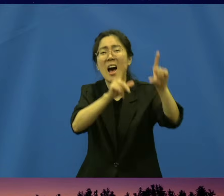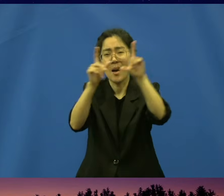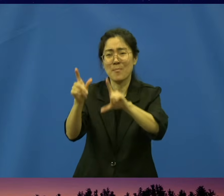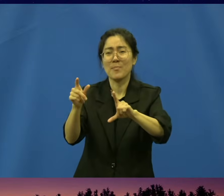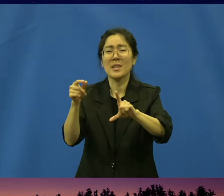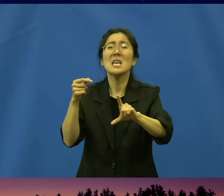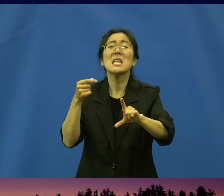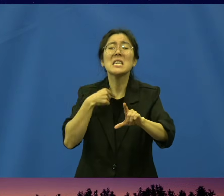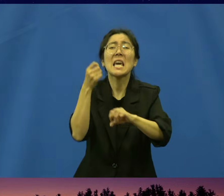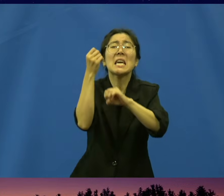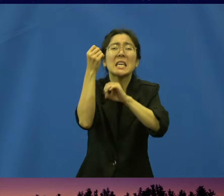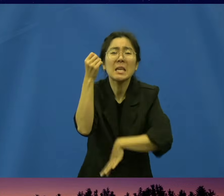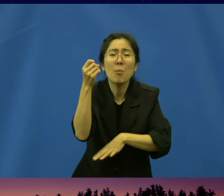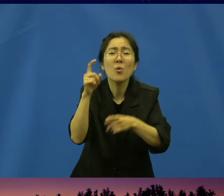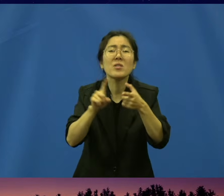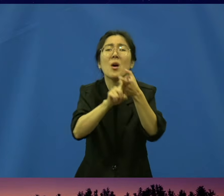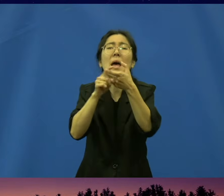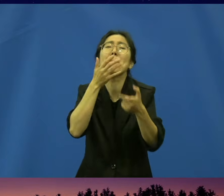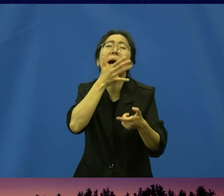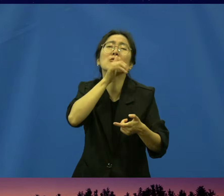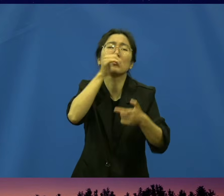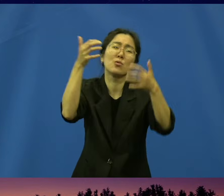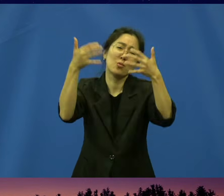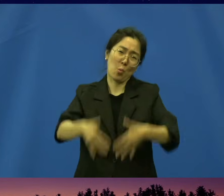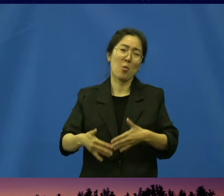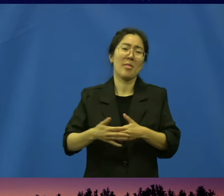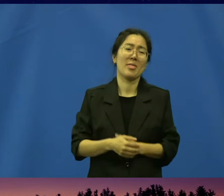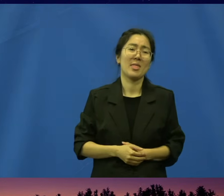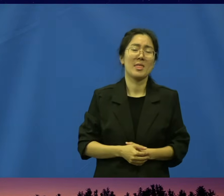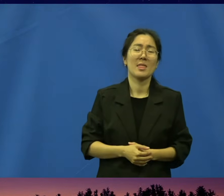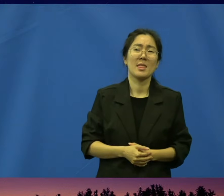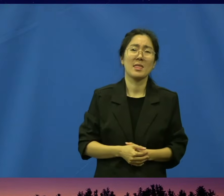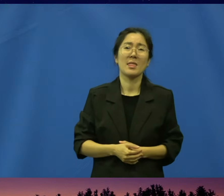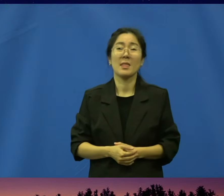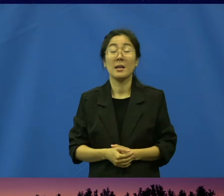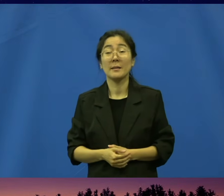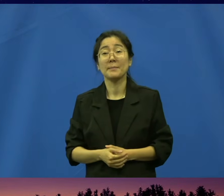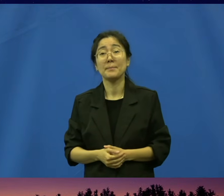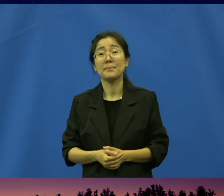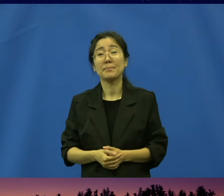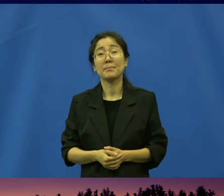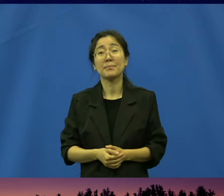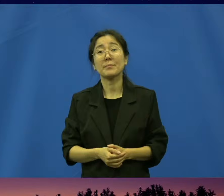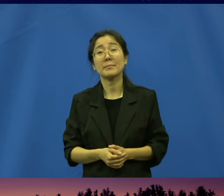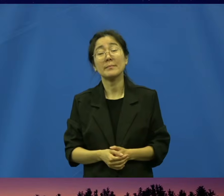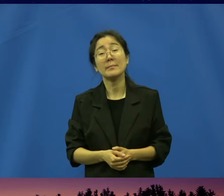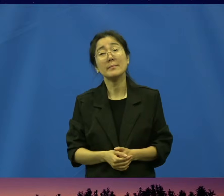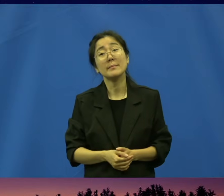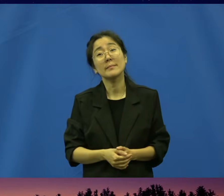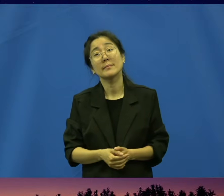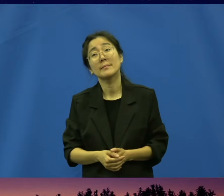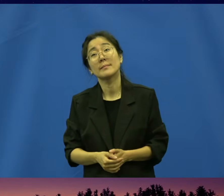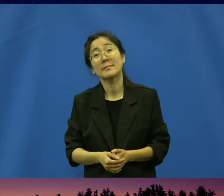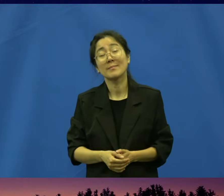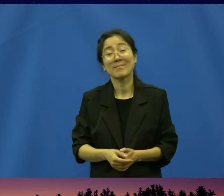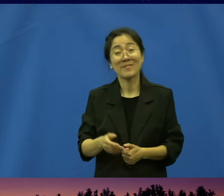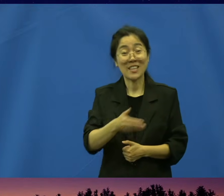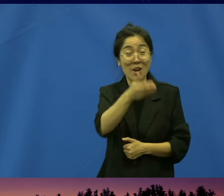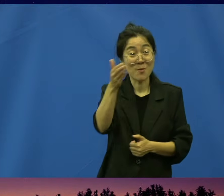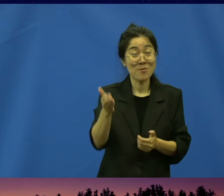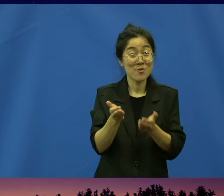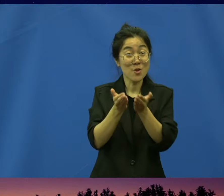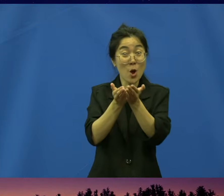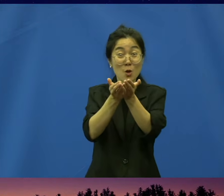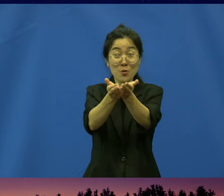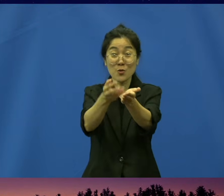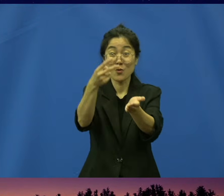들어서 말씀드렸습니다만은, 그러나 여러분 둘로스는 아주 부족한 모델입니다. 진짜 최고의 모델은 바로